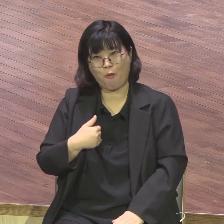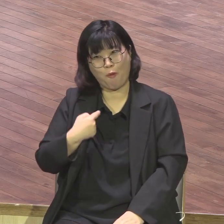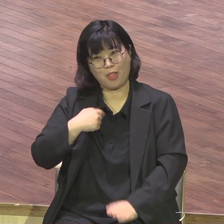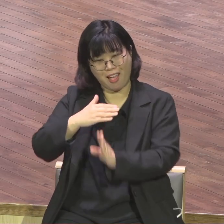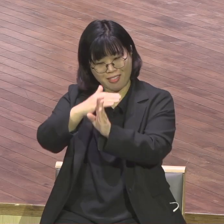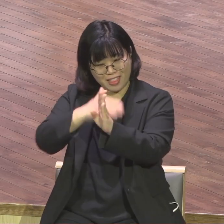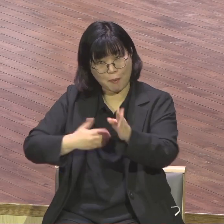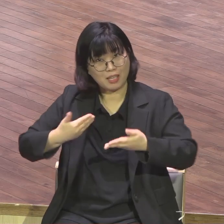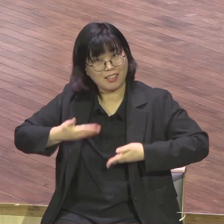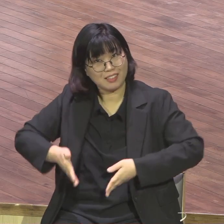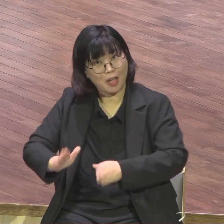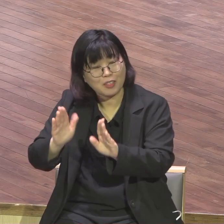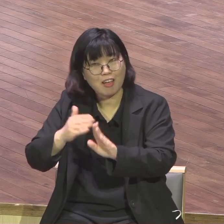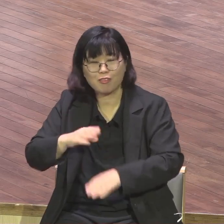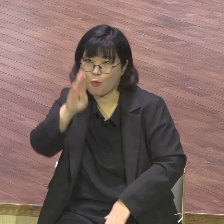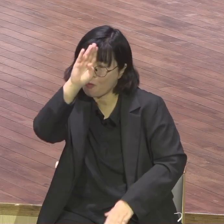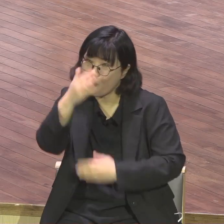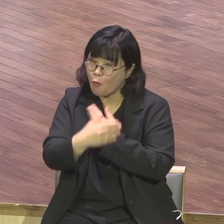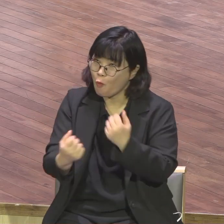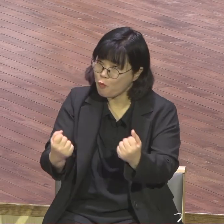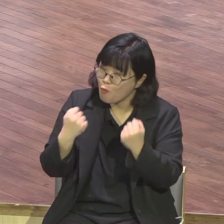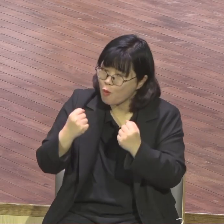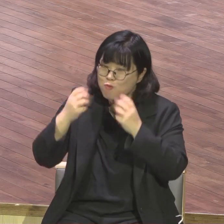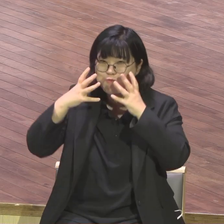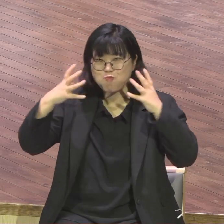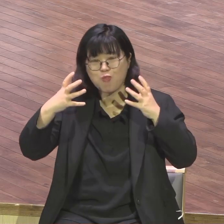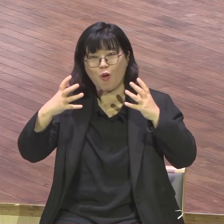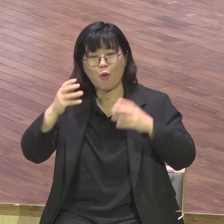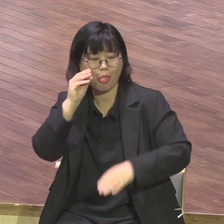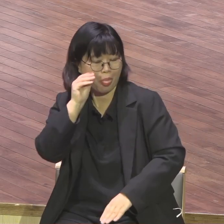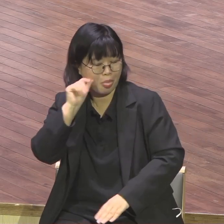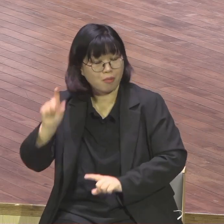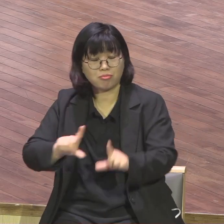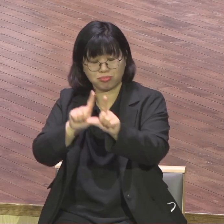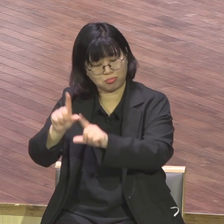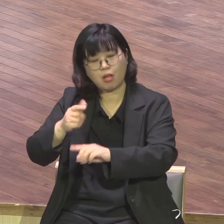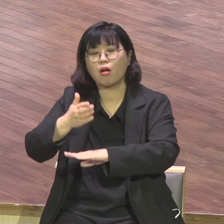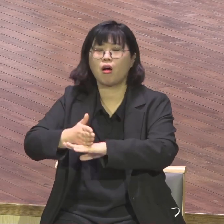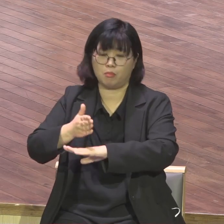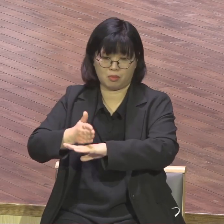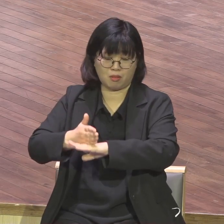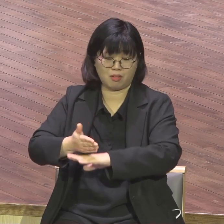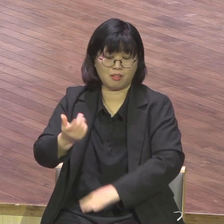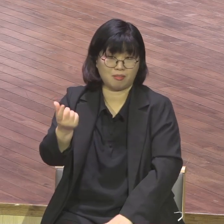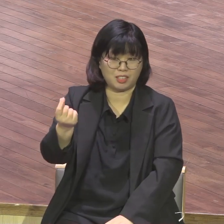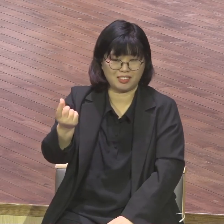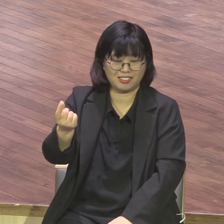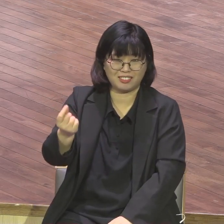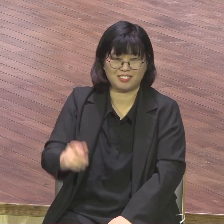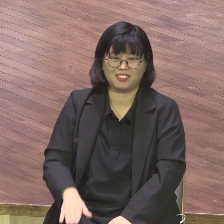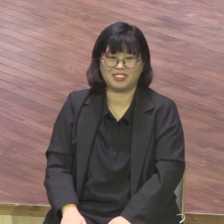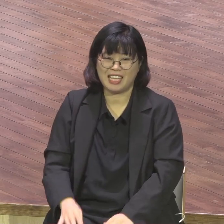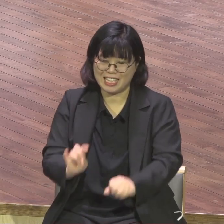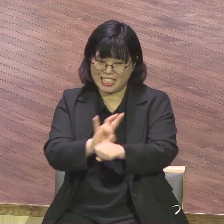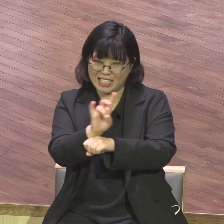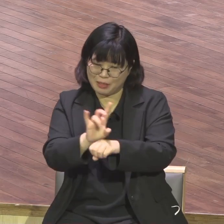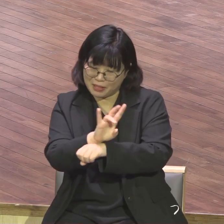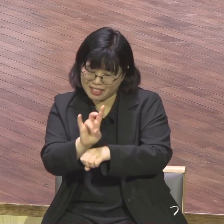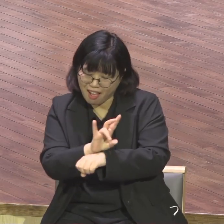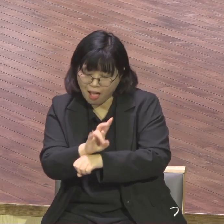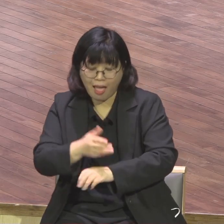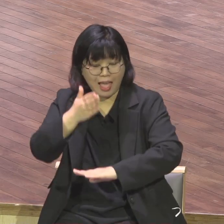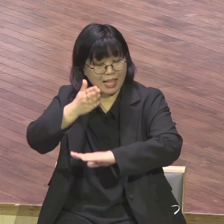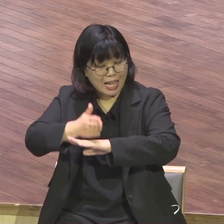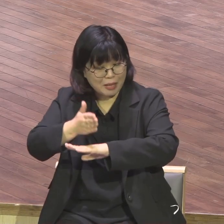주신 거 감사하시기 바랍니다. 감사할 일이 얼마나 많아요. 이걸 25 보좌 축복으로 그렇게 연결을 해야 된단 말이에요.